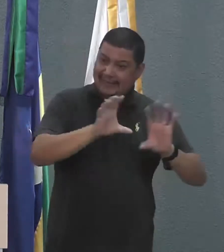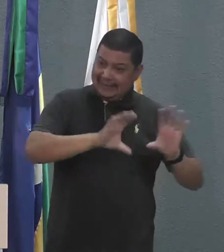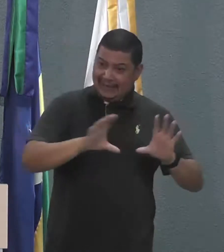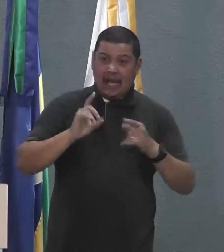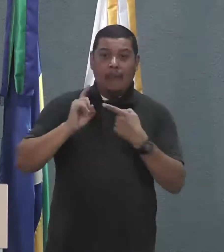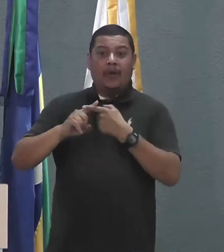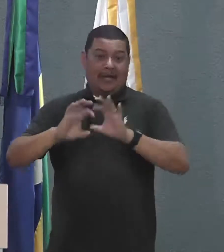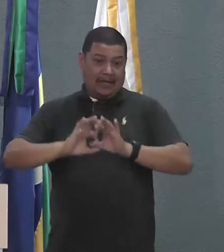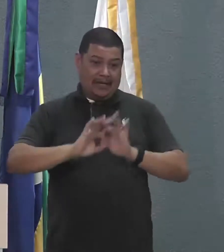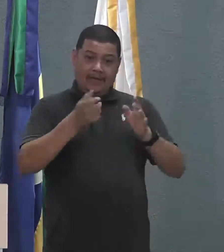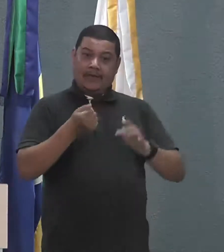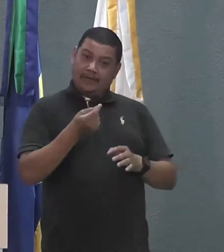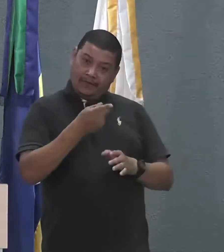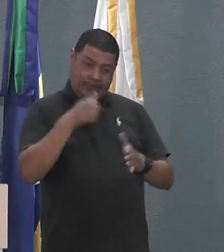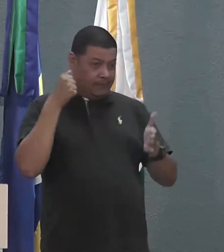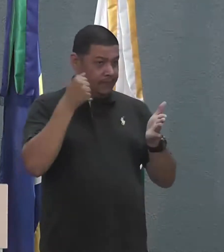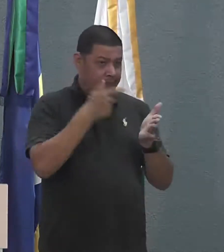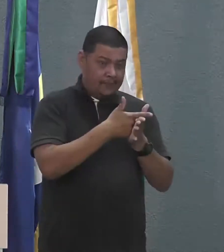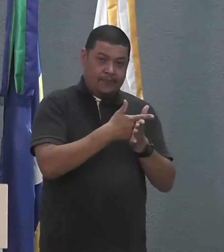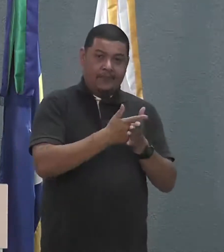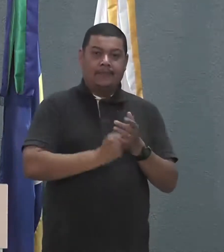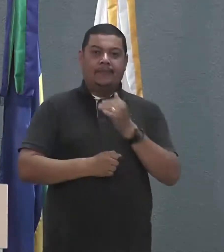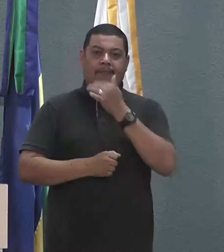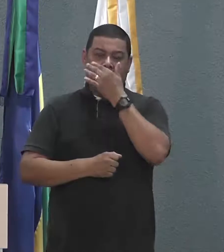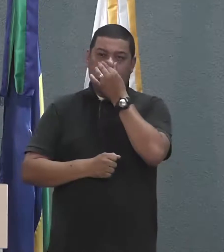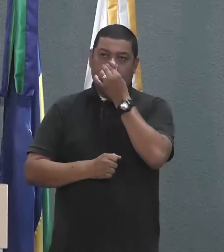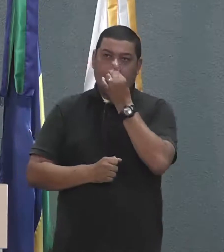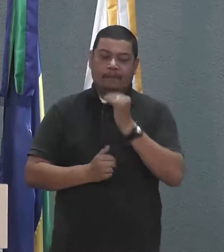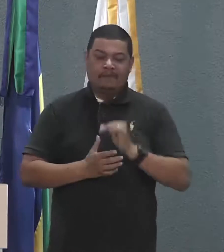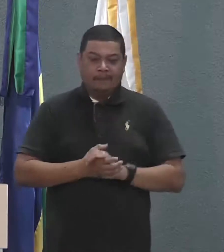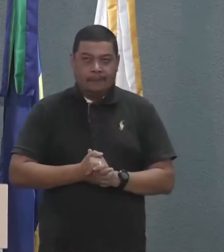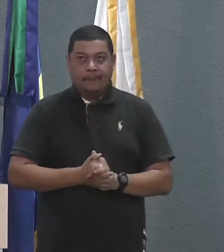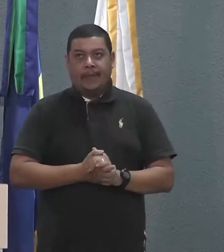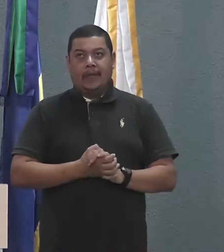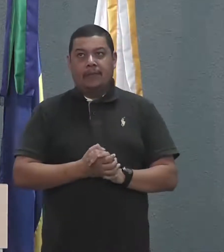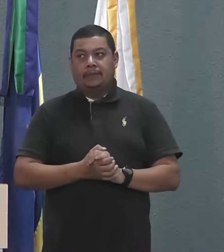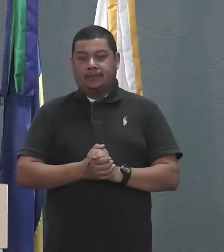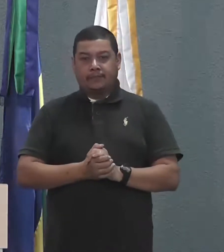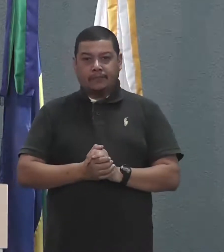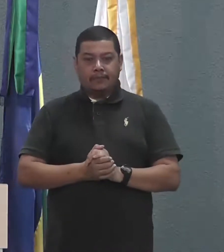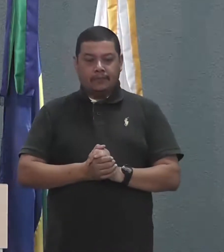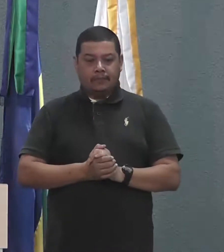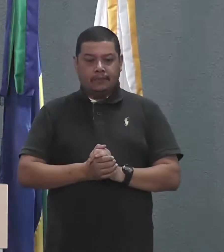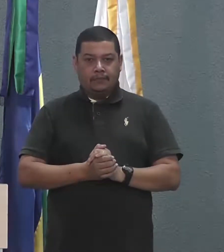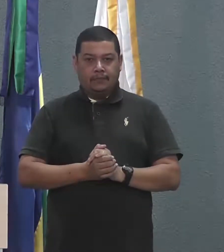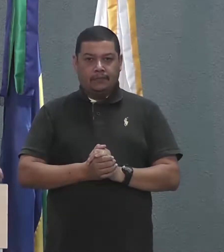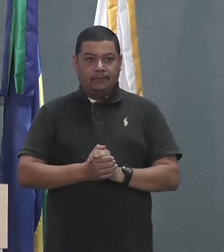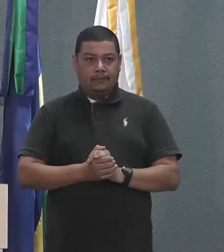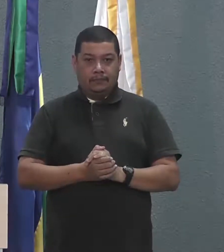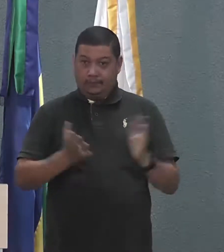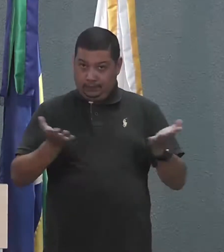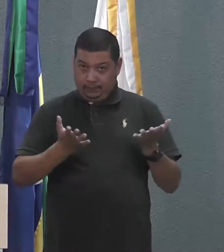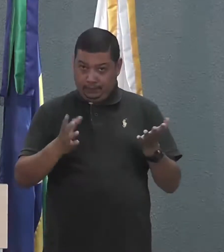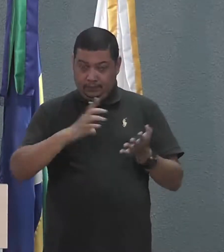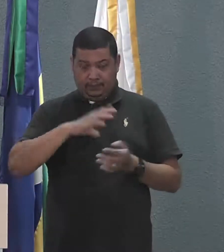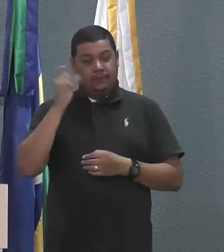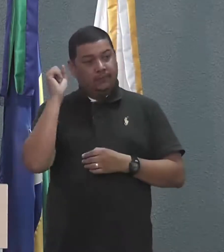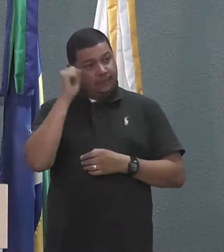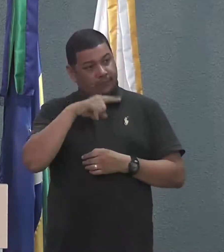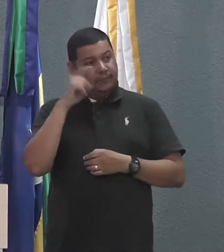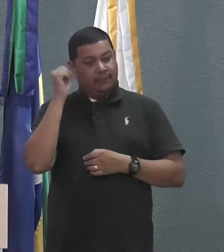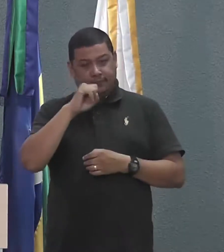liberar o recurso para essa pessoa, para o acidentado ser ressarcido. Então, no meio desses tempos difíceis,